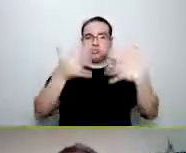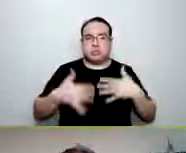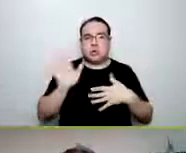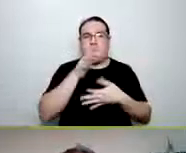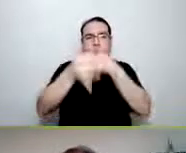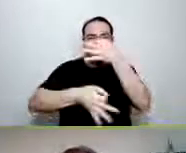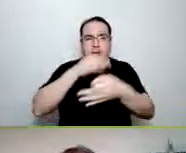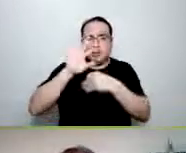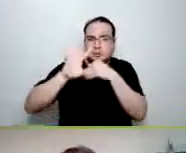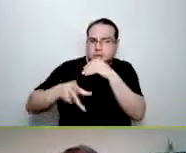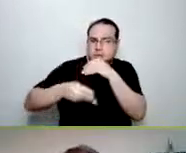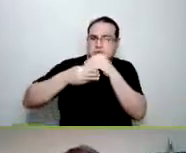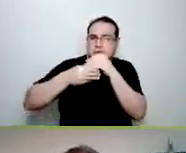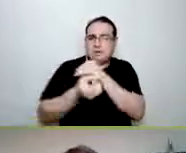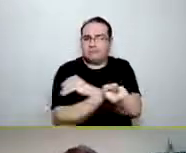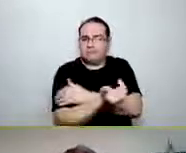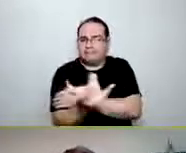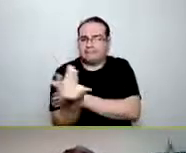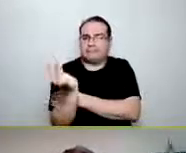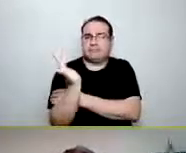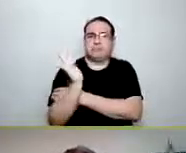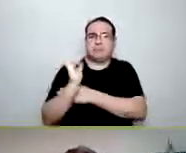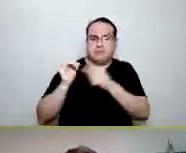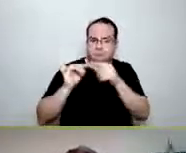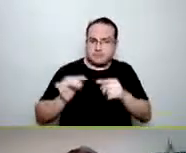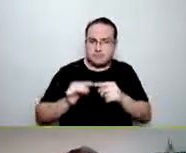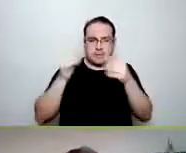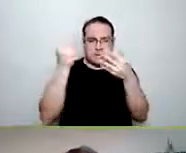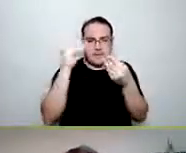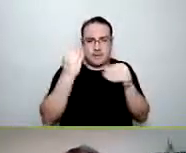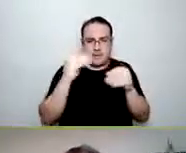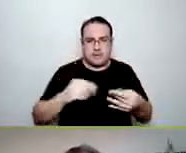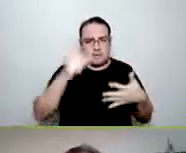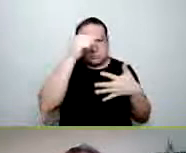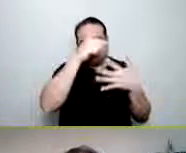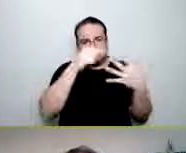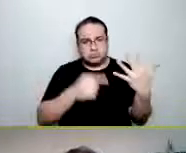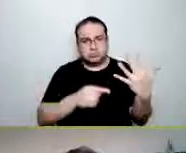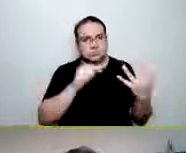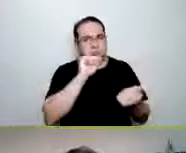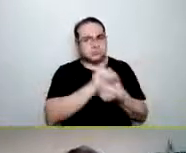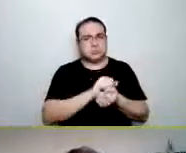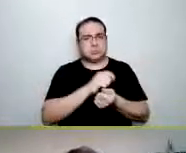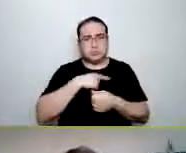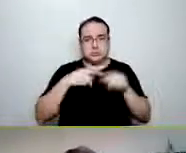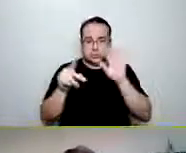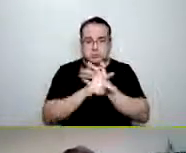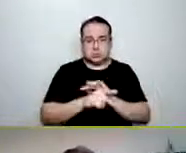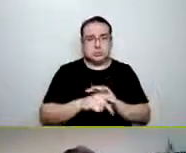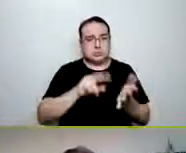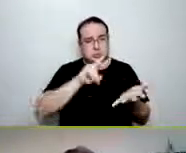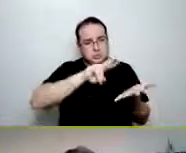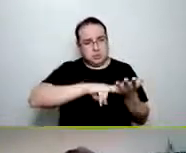comentários adicionais, tem muitos aspectos que daria para anotar em cima só da